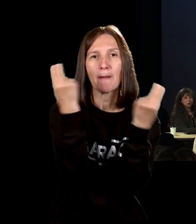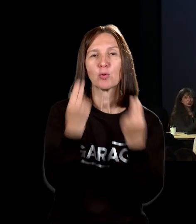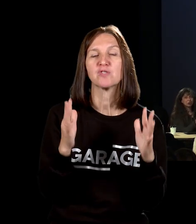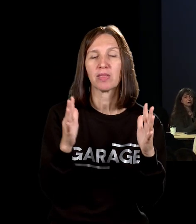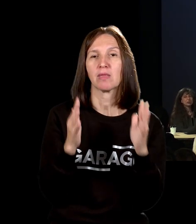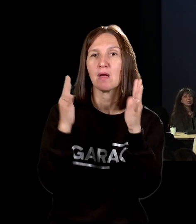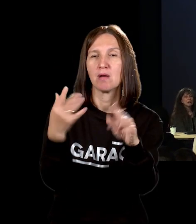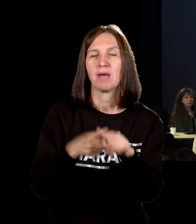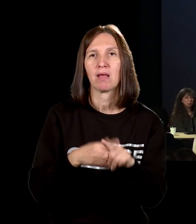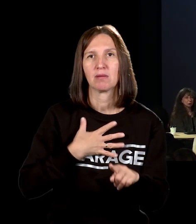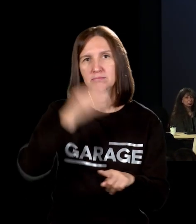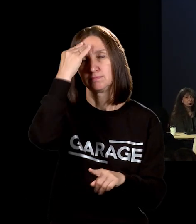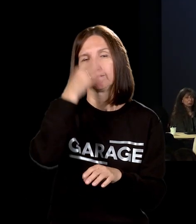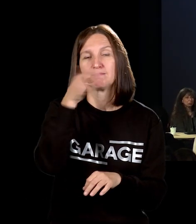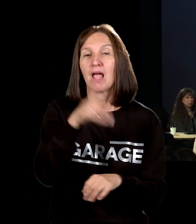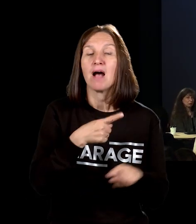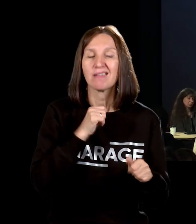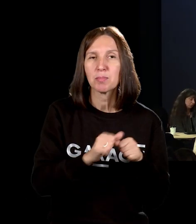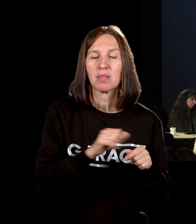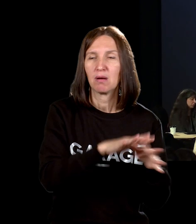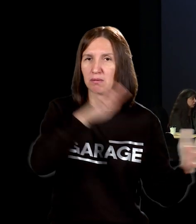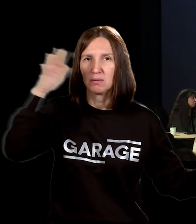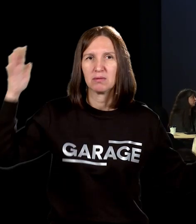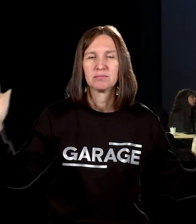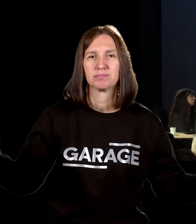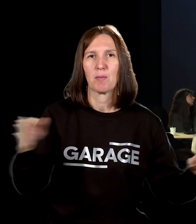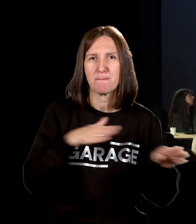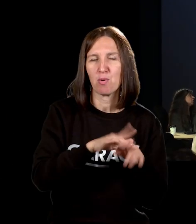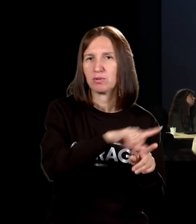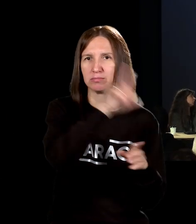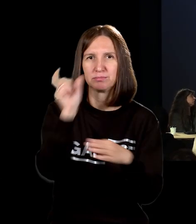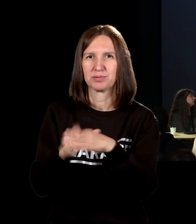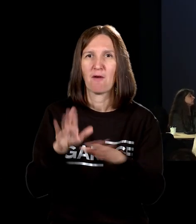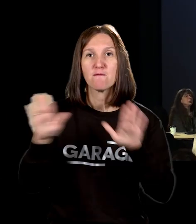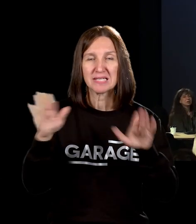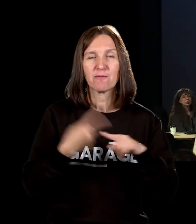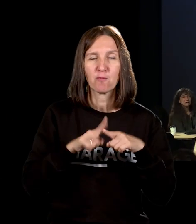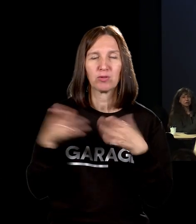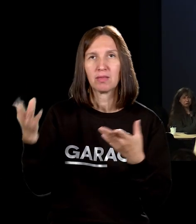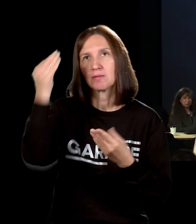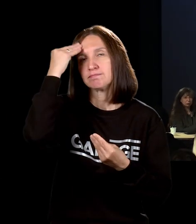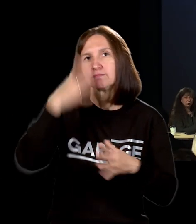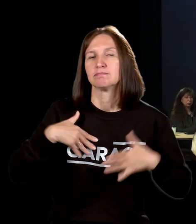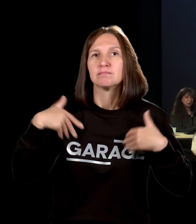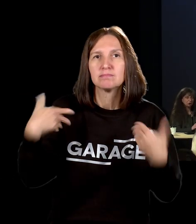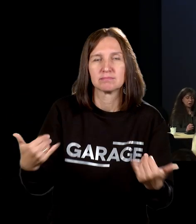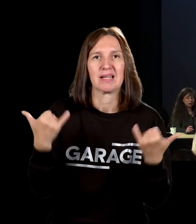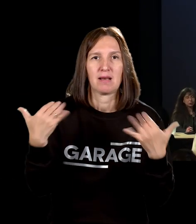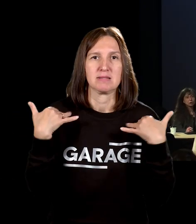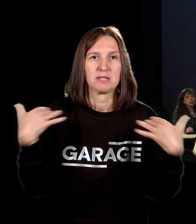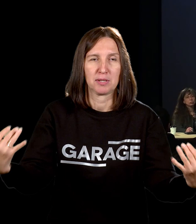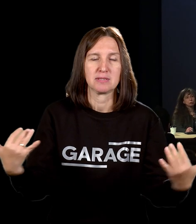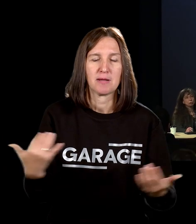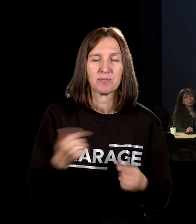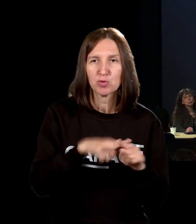выставке, но каждые эти афорты, гои разрисованные могут тоже от выставки к выставке, к выставке присутствовать, но каждый раз